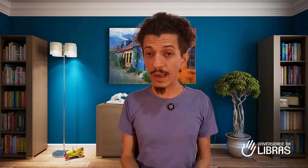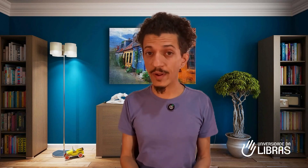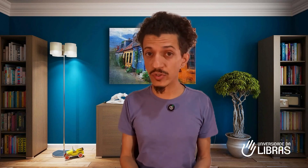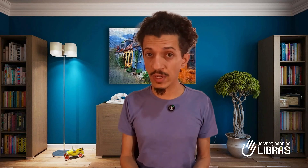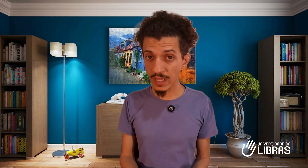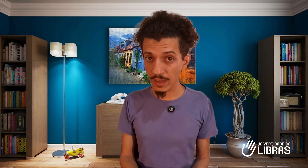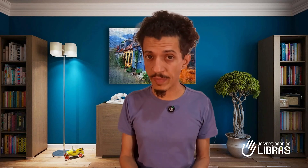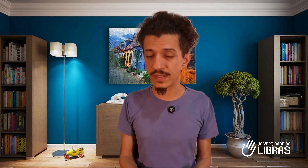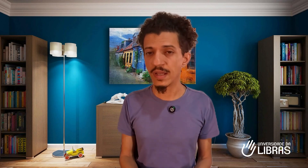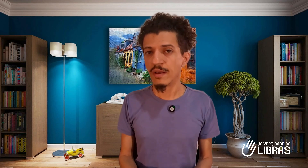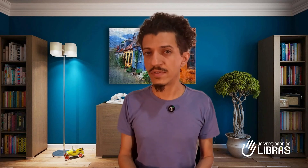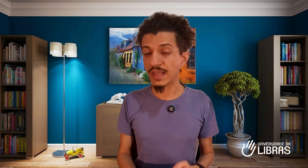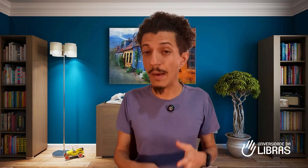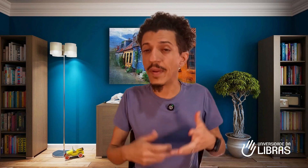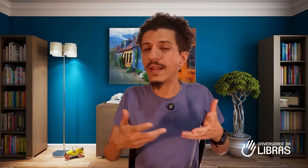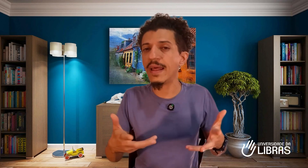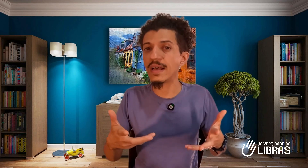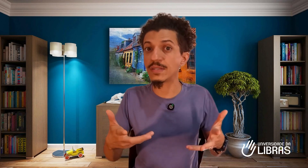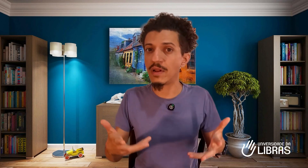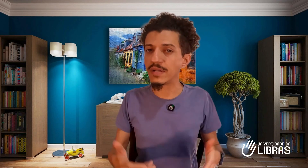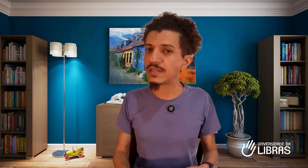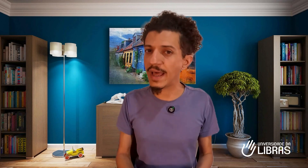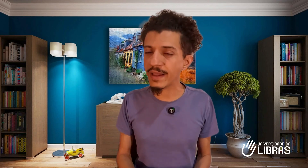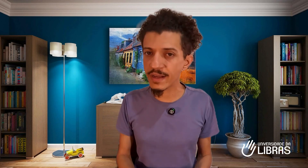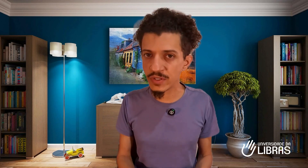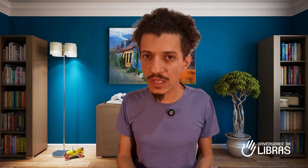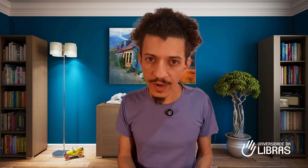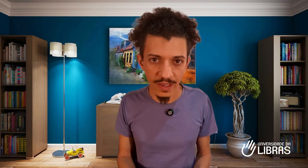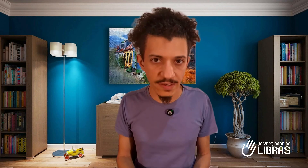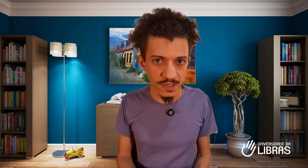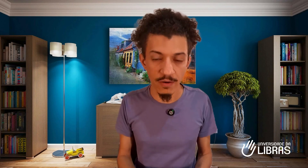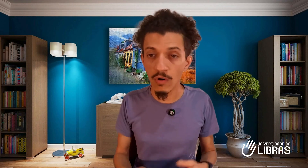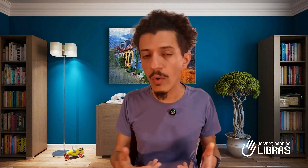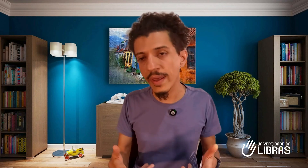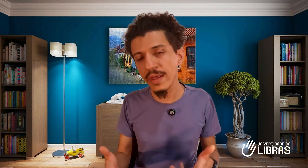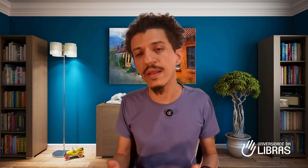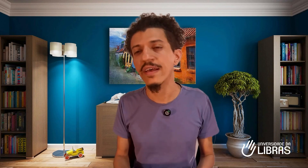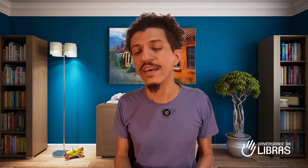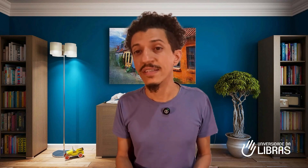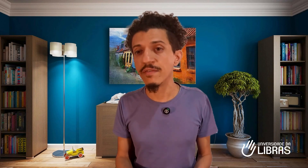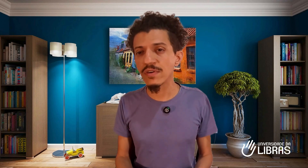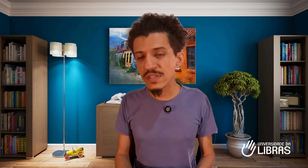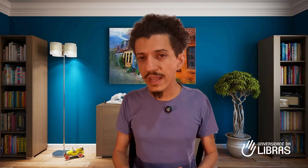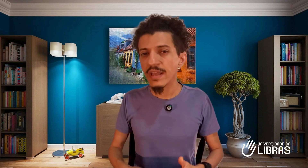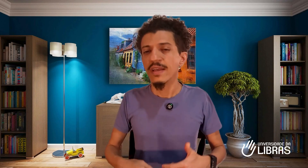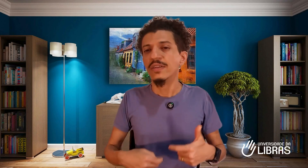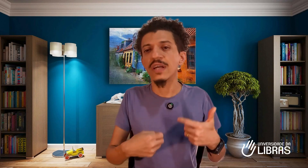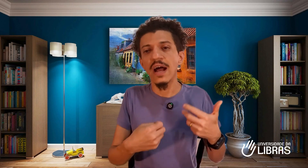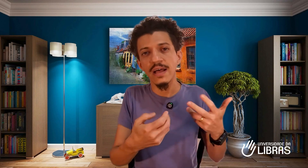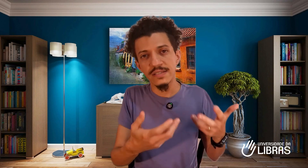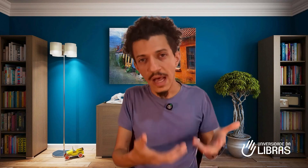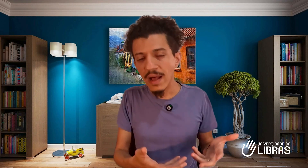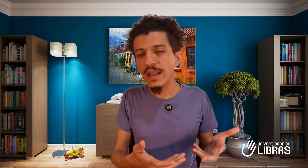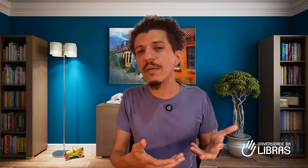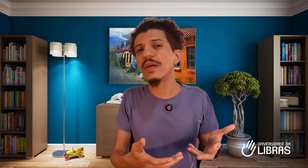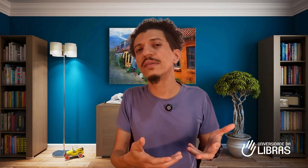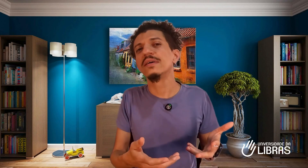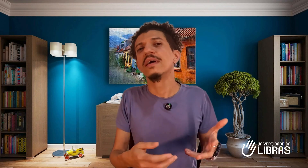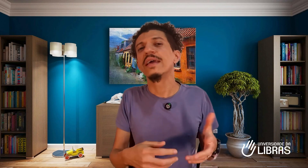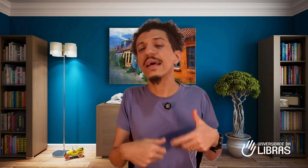de Libras, você quer aprender as melhores técnicas de interpretação, ou ainda, se você já sabe a Libras, quer se